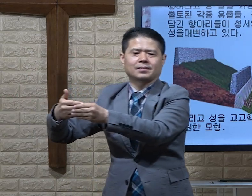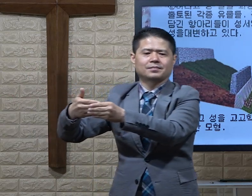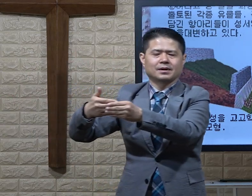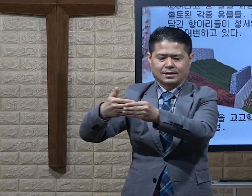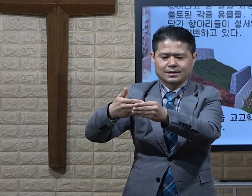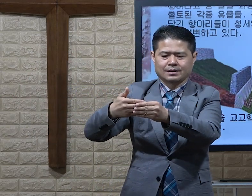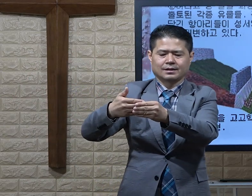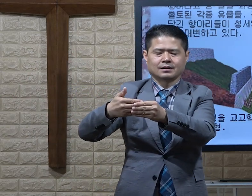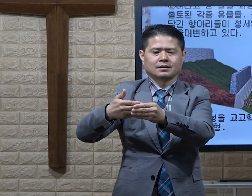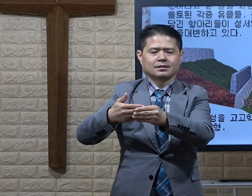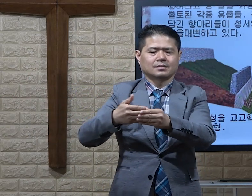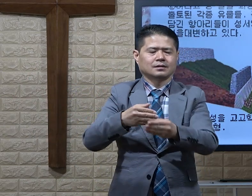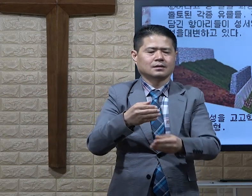과정에서